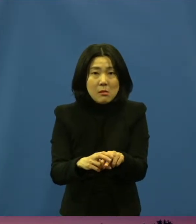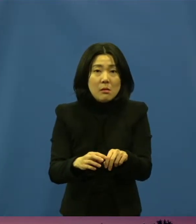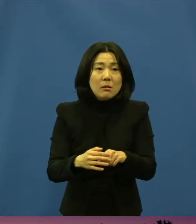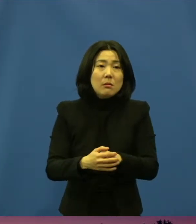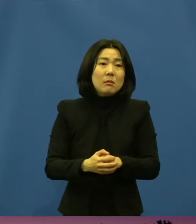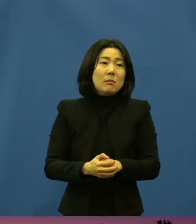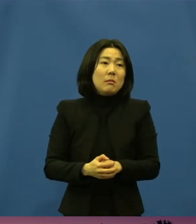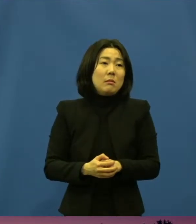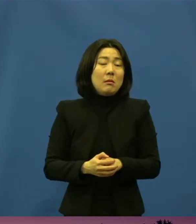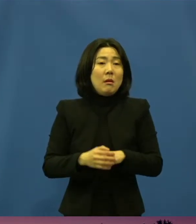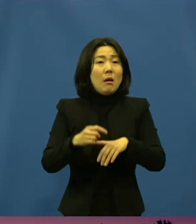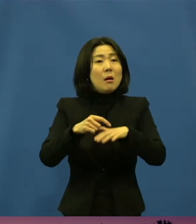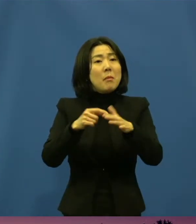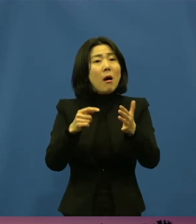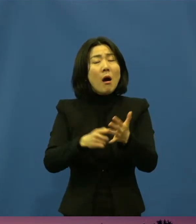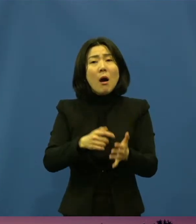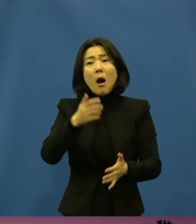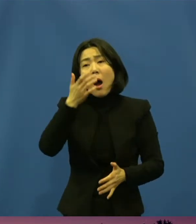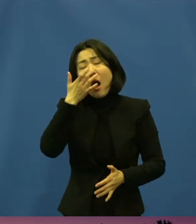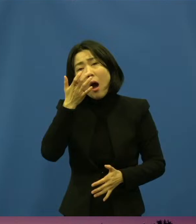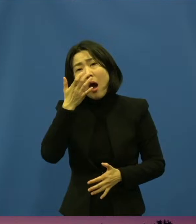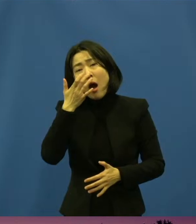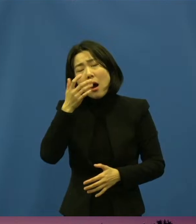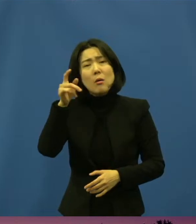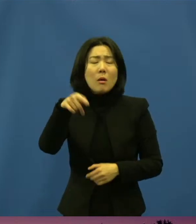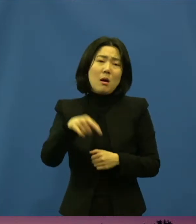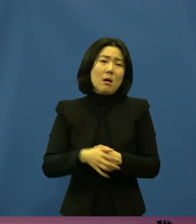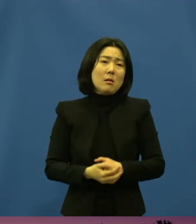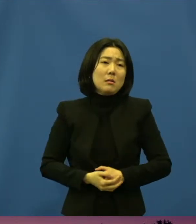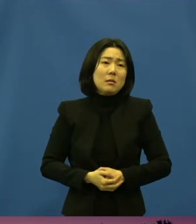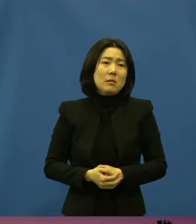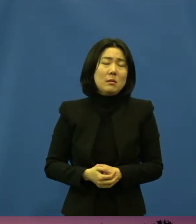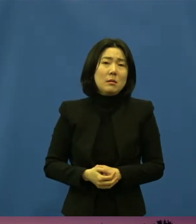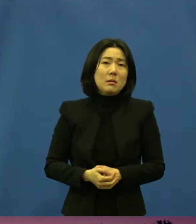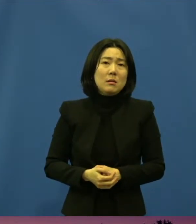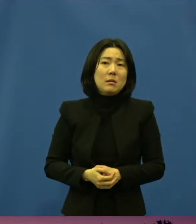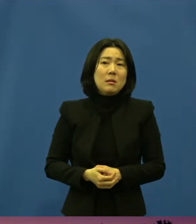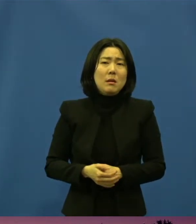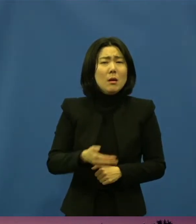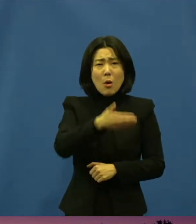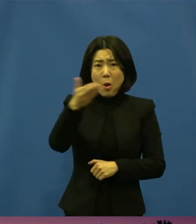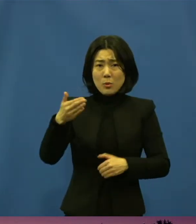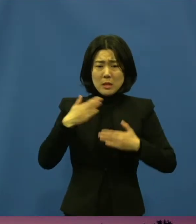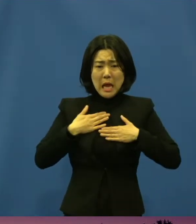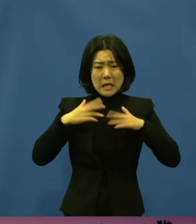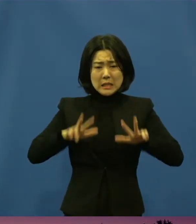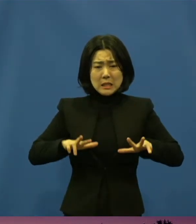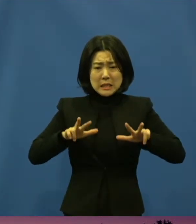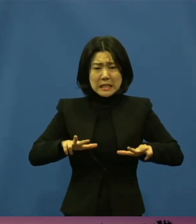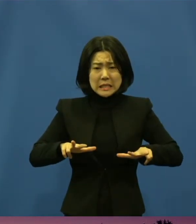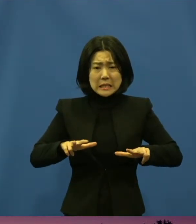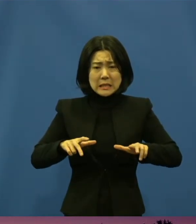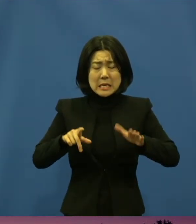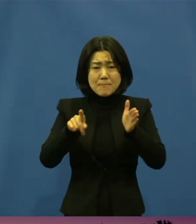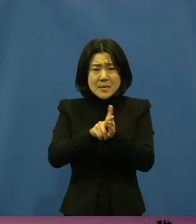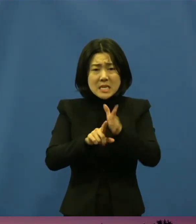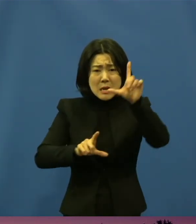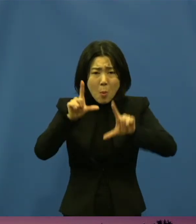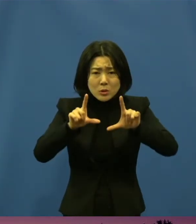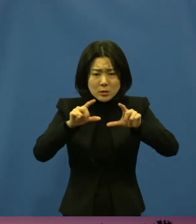죄를 지어도 이전과 같이 슬퍼하지 않아요. 잘 여러분들 오늘 진단하셔야 됩니다. 오늘 하나님